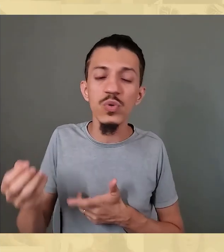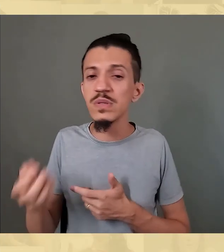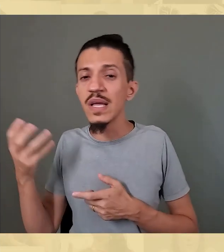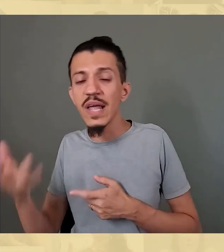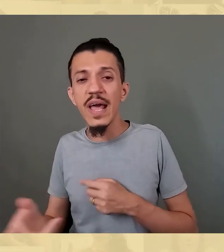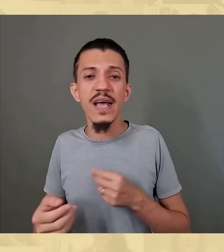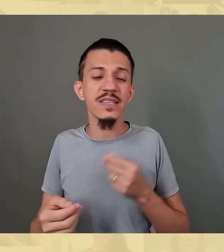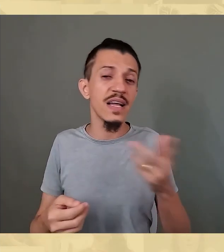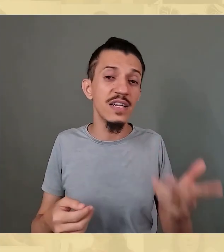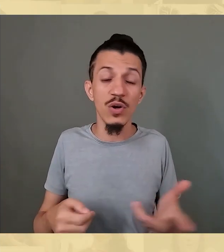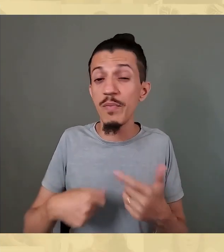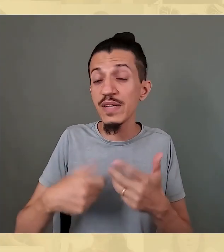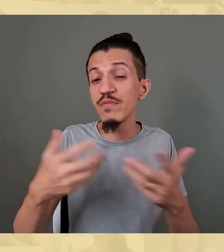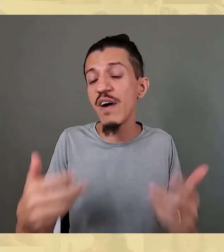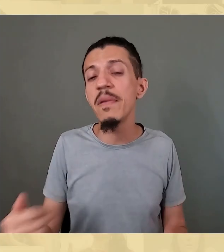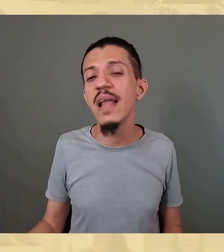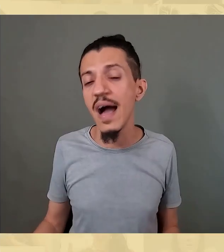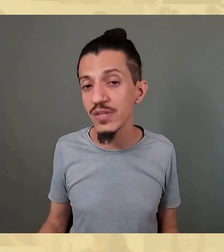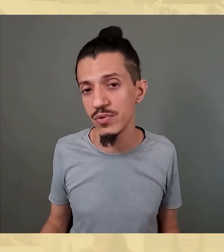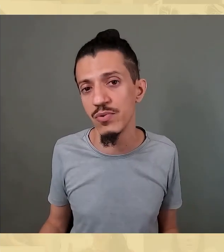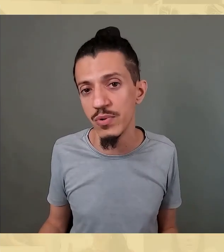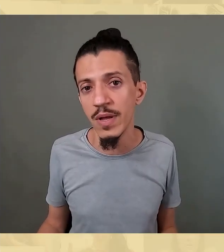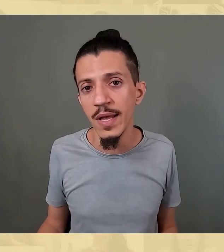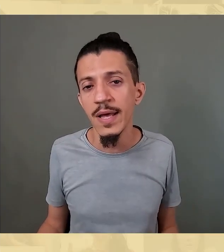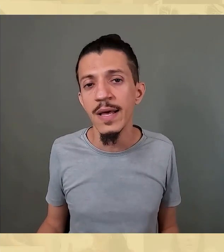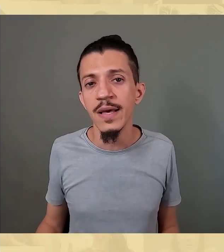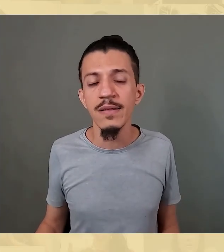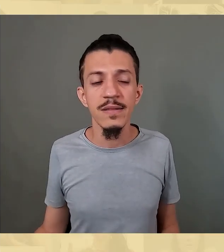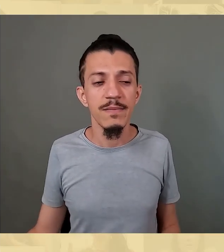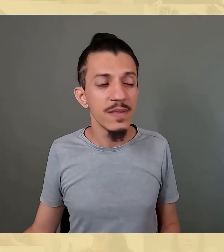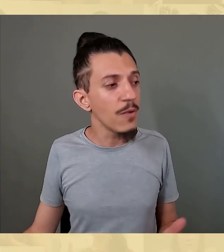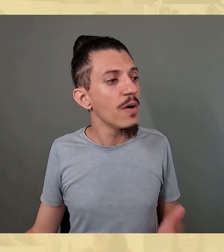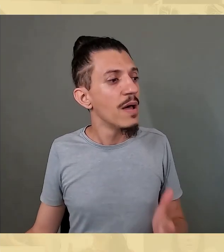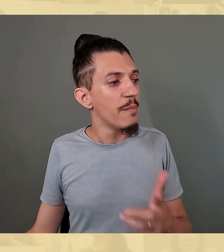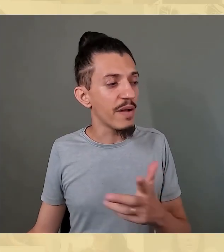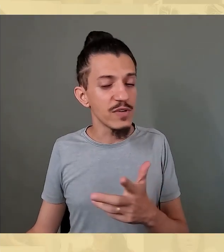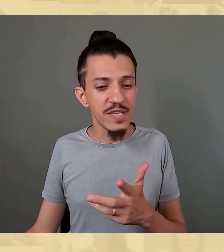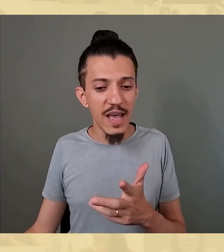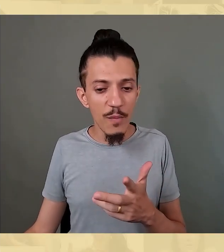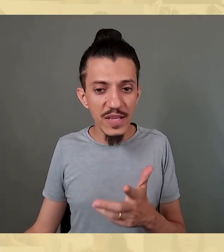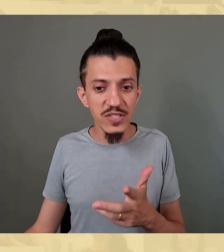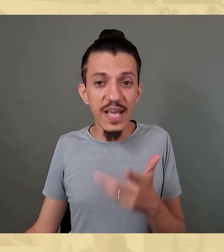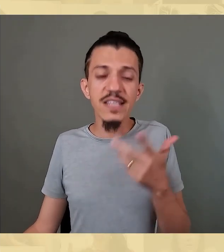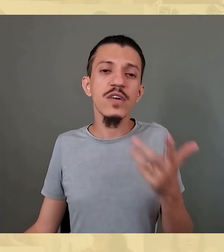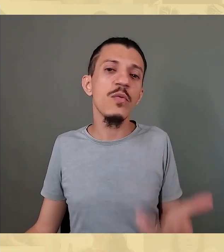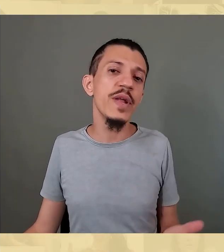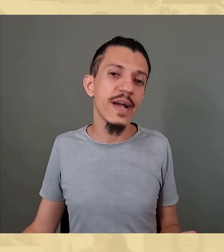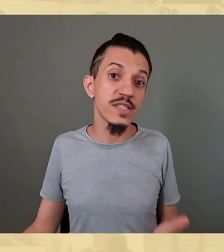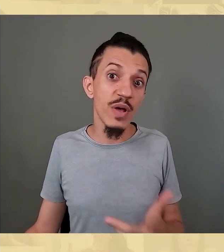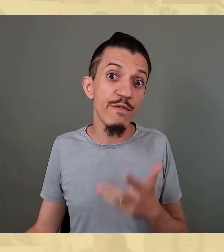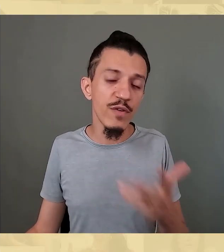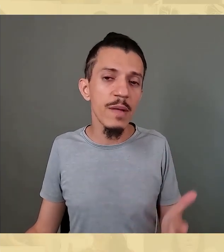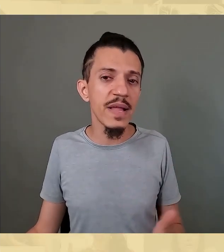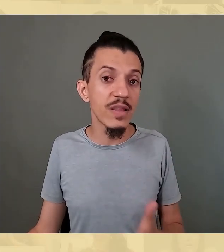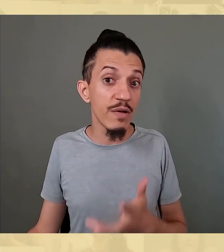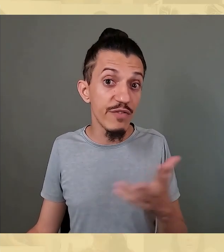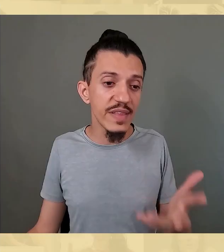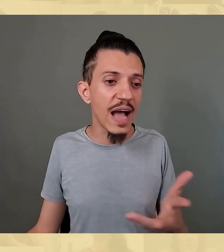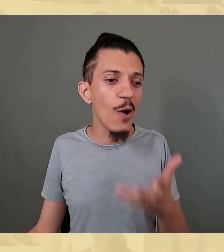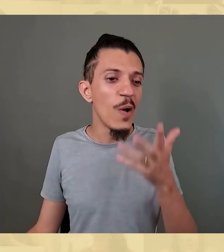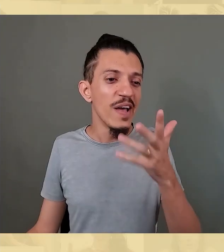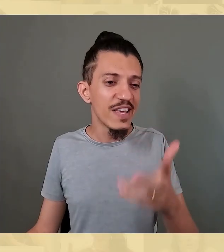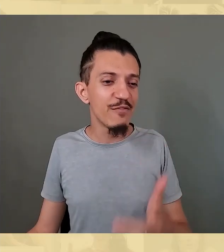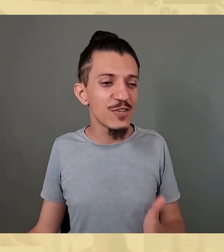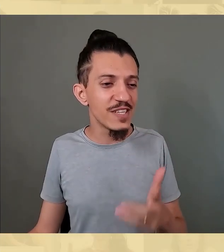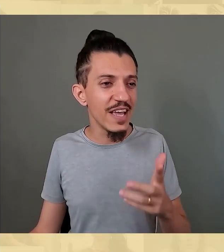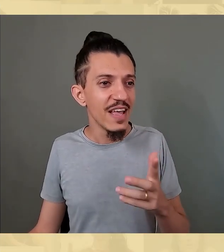com surdos na igreja, na religião mesmo familiar surdo. Então, para você realmente ter essa comunicação é fundamental, é